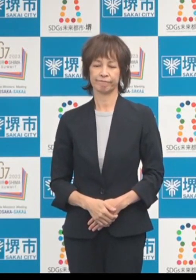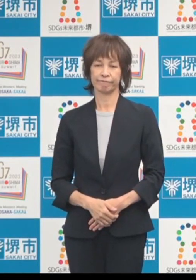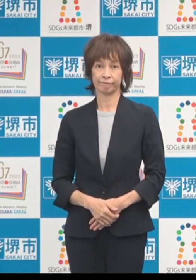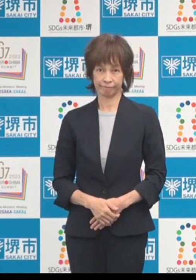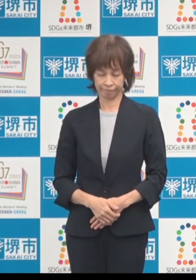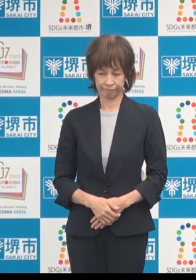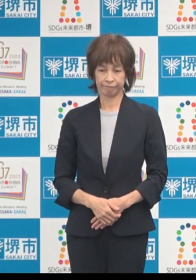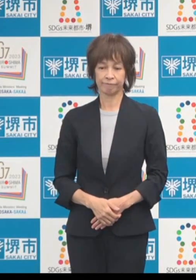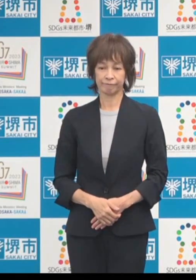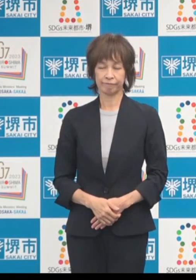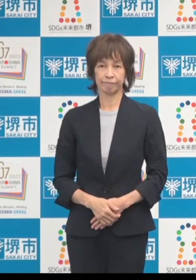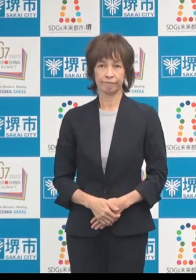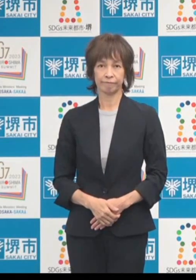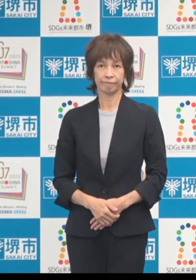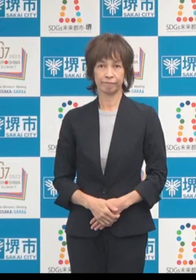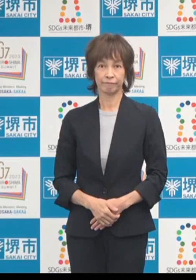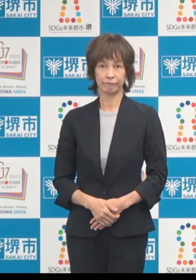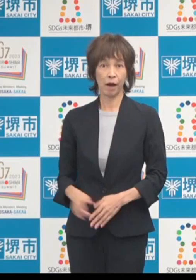堺市でこれまで、